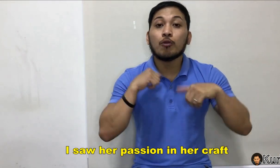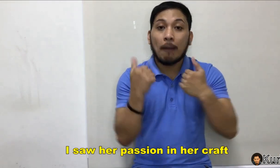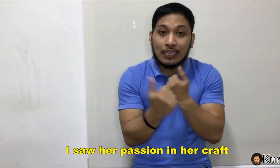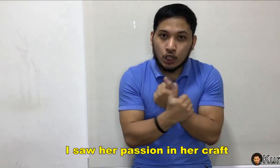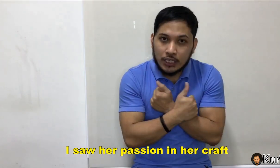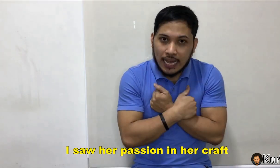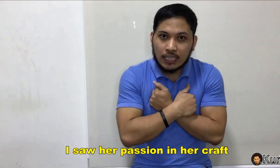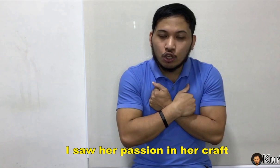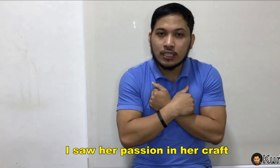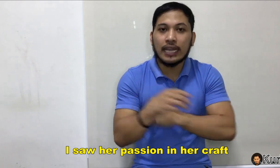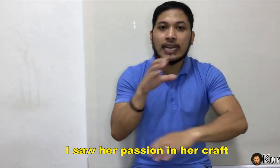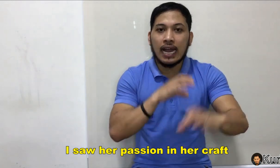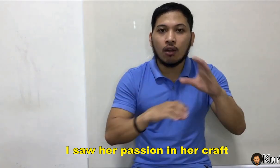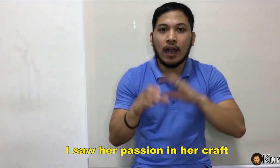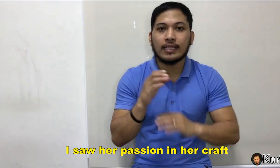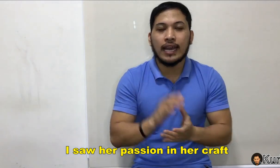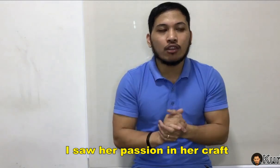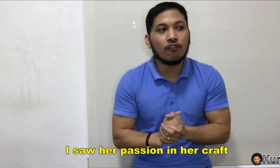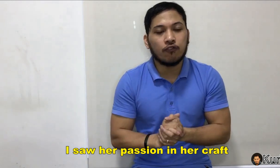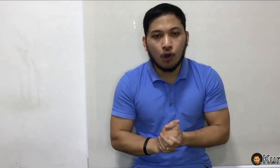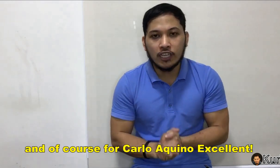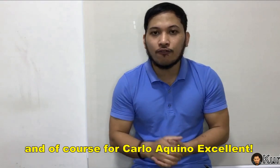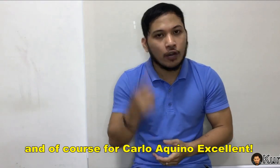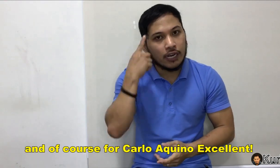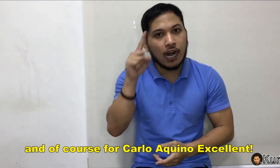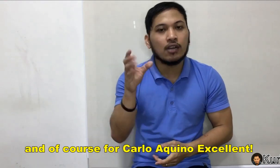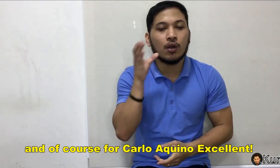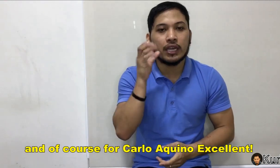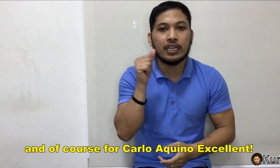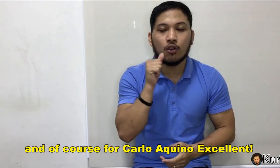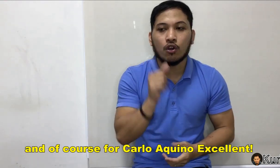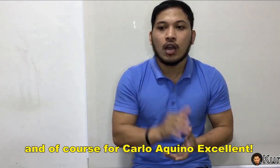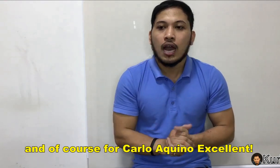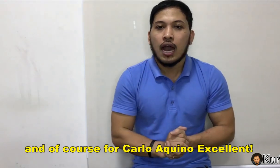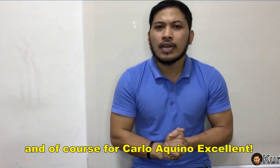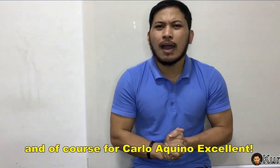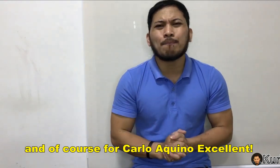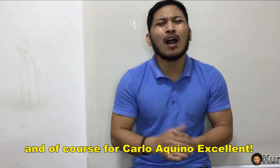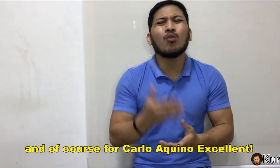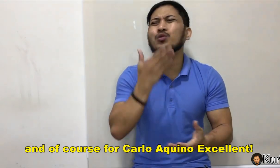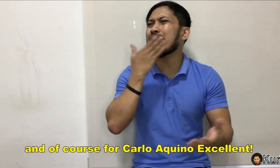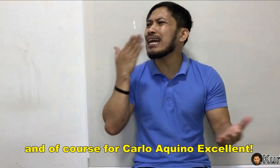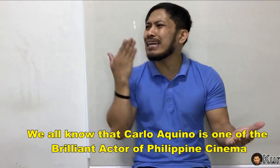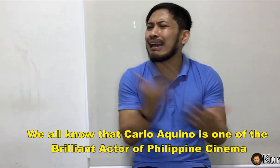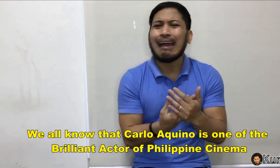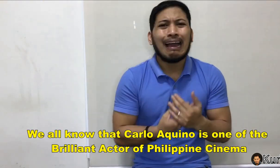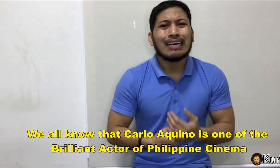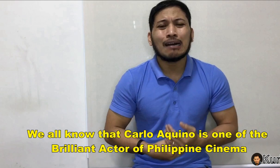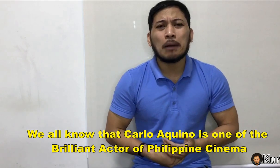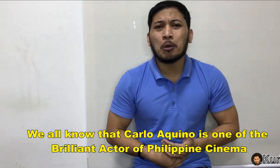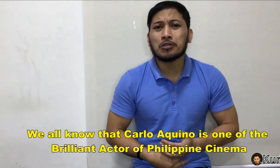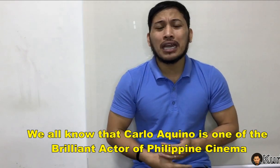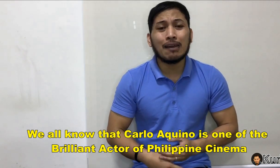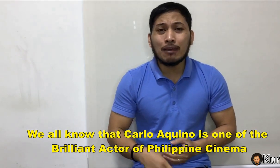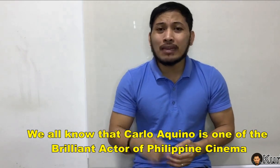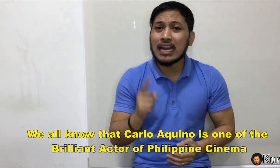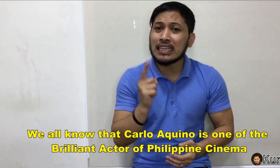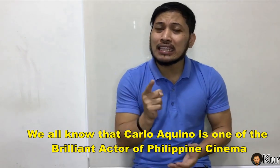yung passion niya doon sa ginagawa niya. And of course, for Carlo Aquino, napakahusay. Napakahusay. Alam naman natin